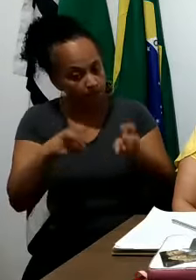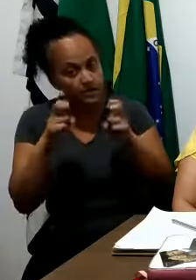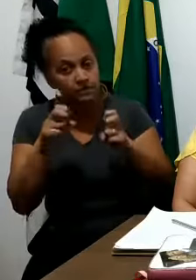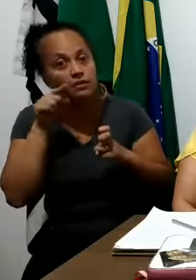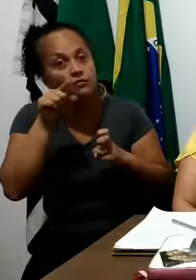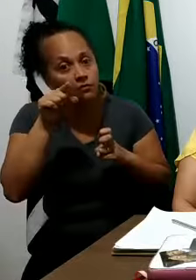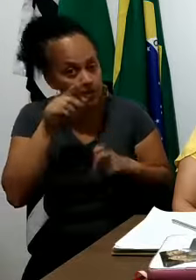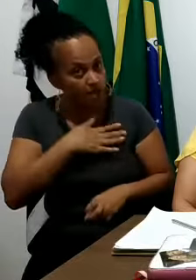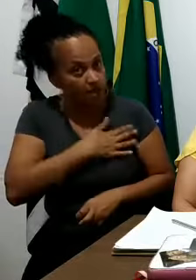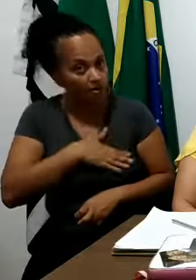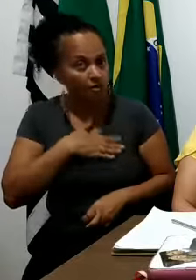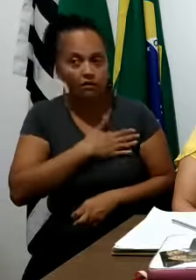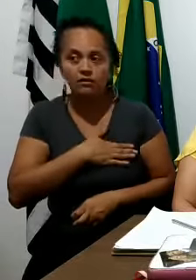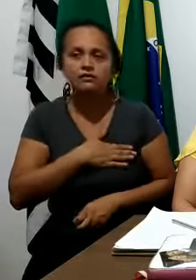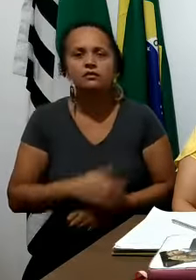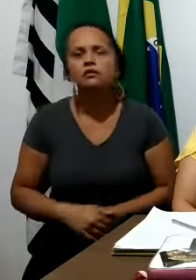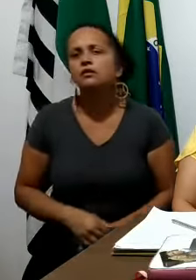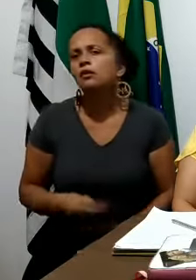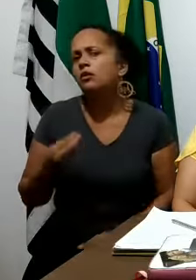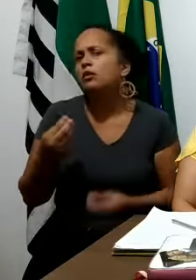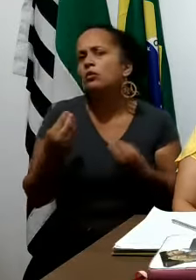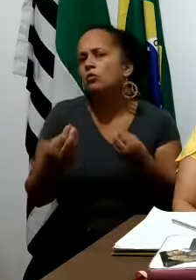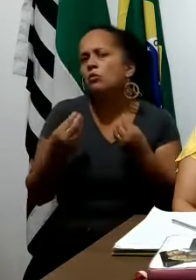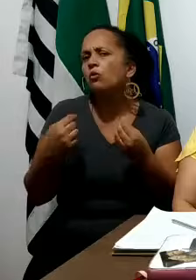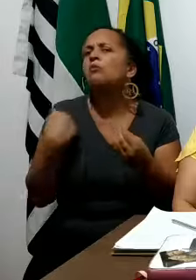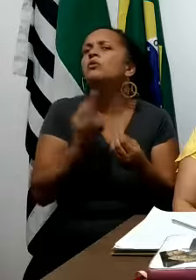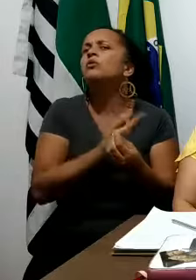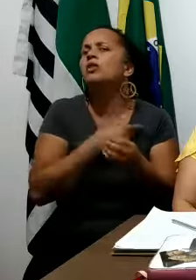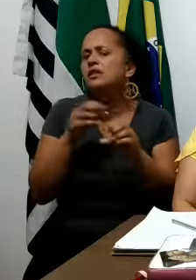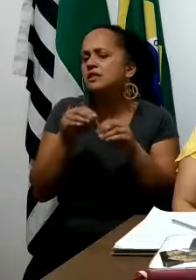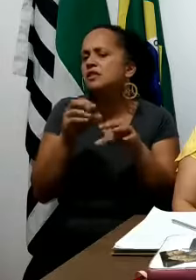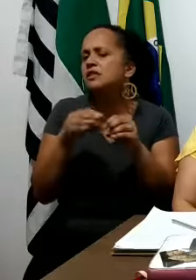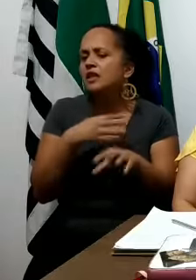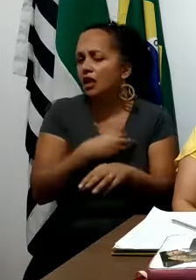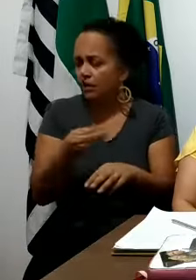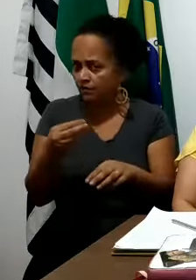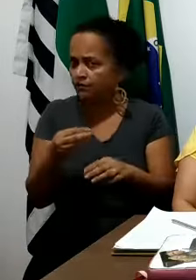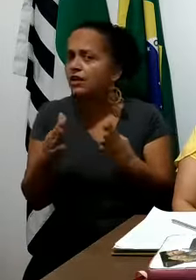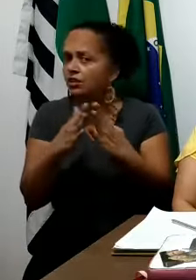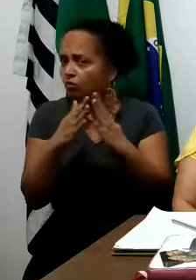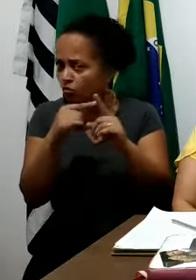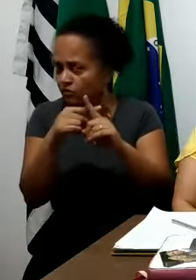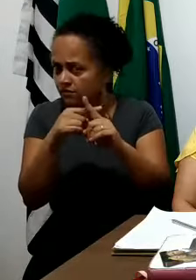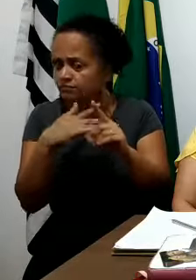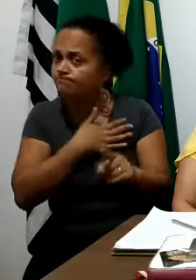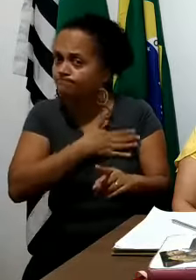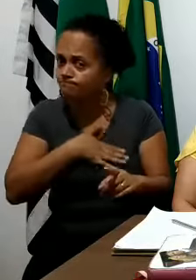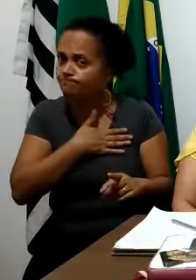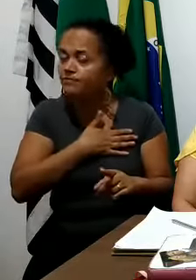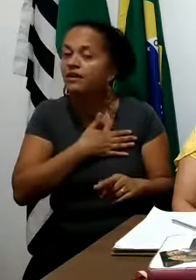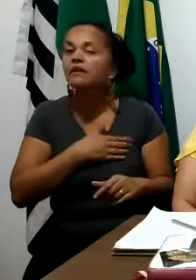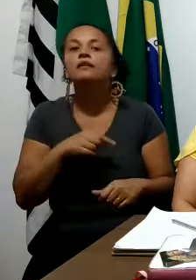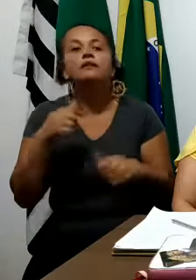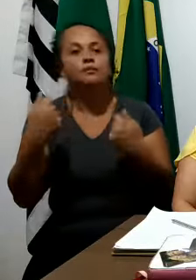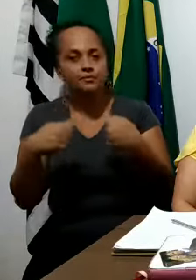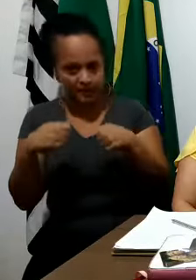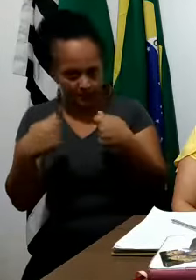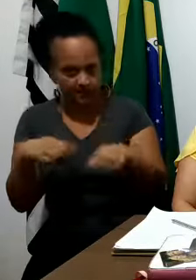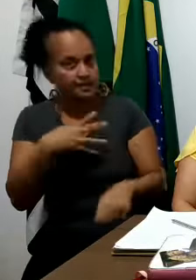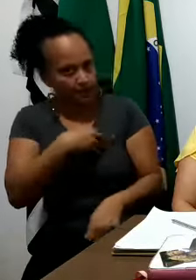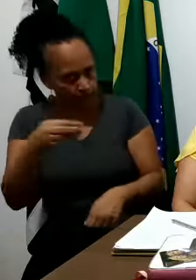ver o pai orando. Como é que a gente faz o filho gostar de ir na igreja? É o pai indo para a igreja, né? Então, meu esposo